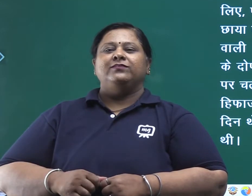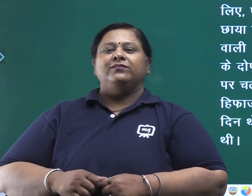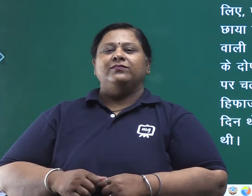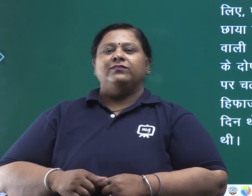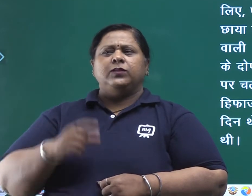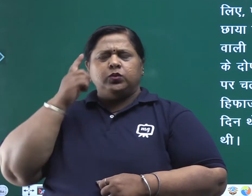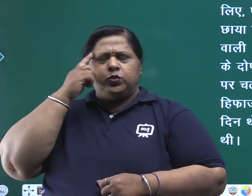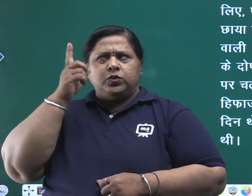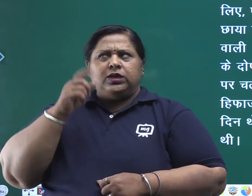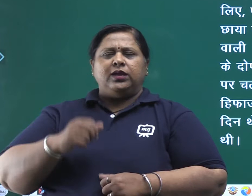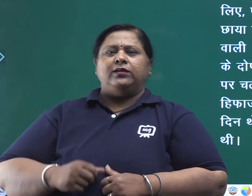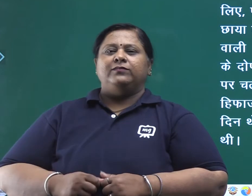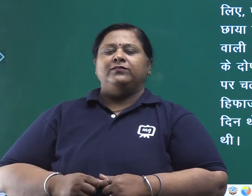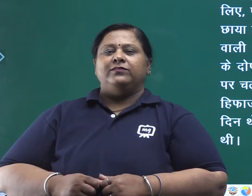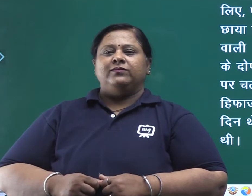सोचा कि